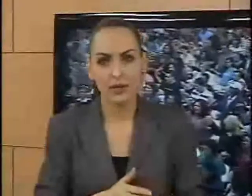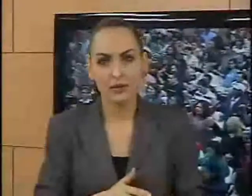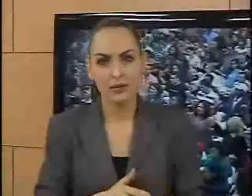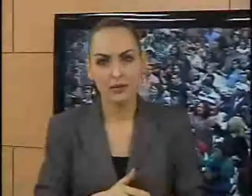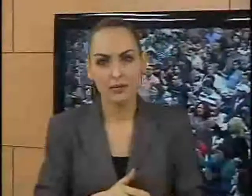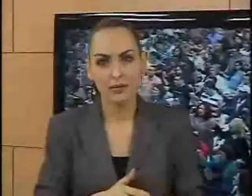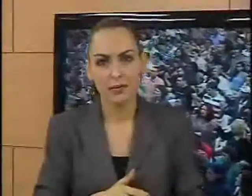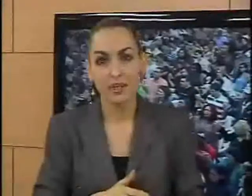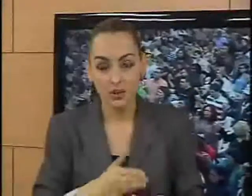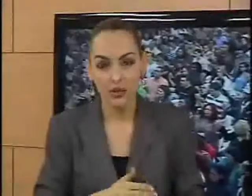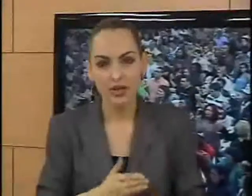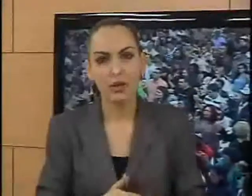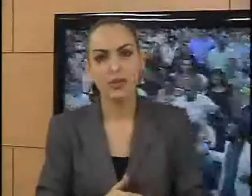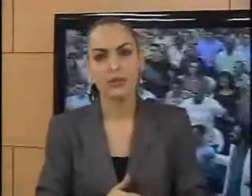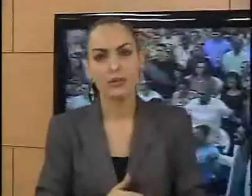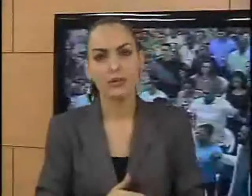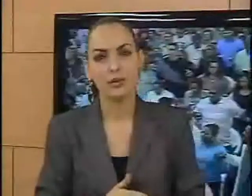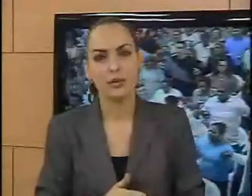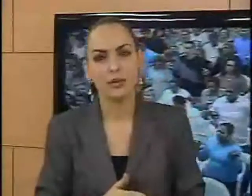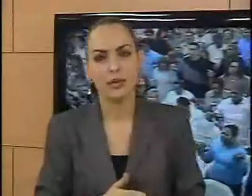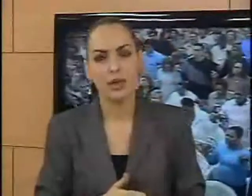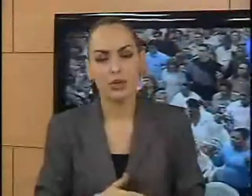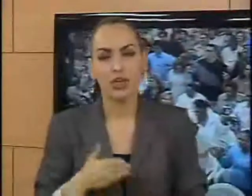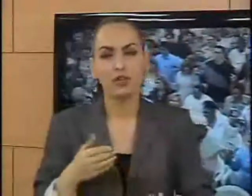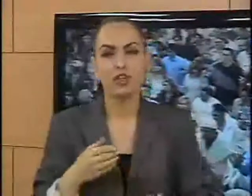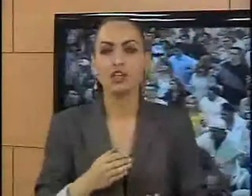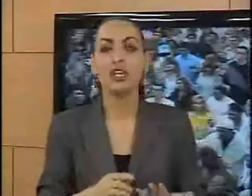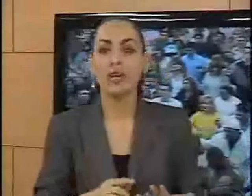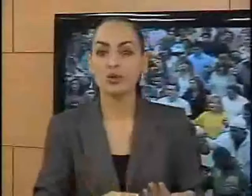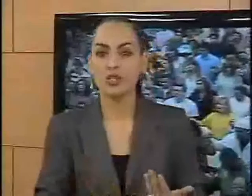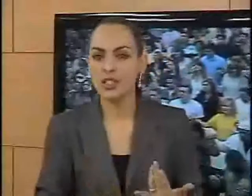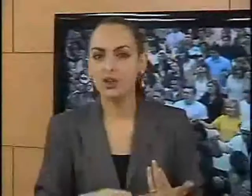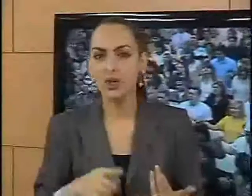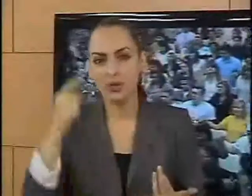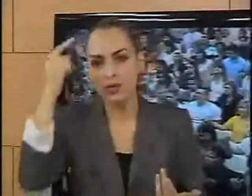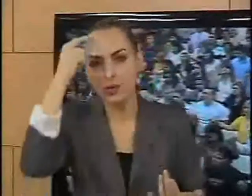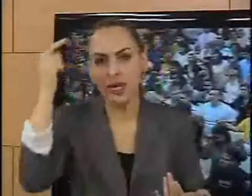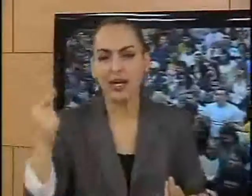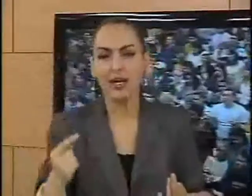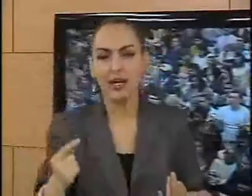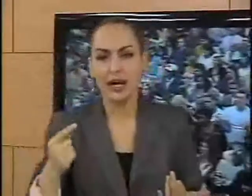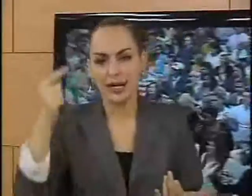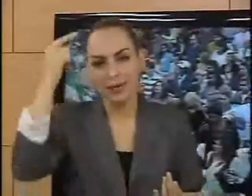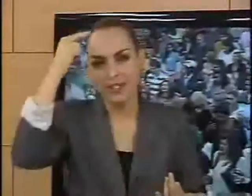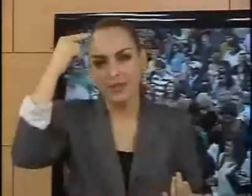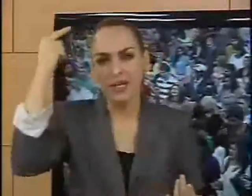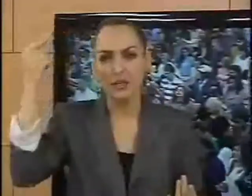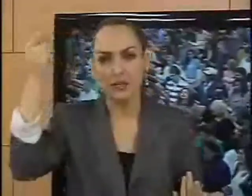aquilo. Devia ter combatido. Eu já vi gente tentar o suicídio porque começou o quê? Aquele pensamento: não